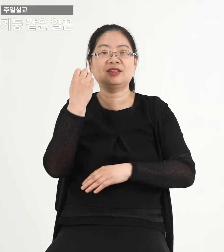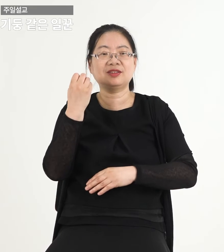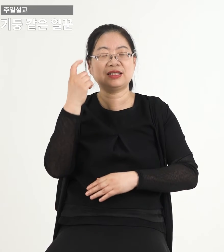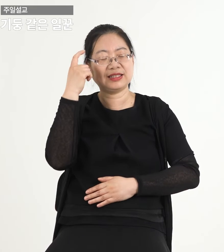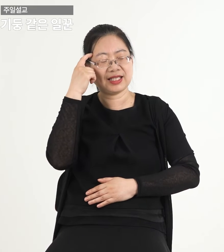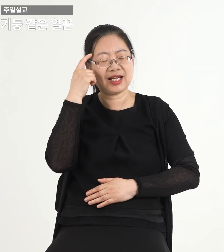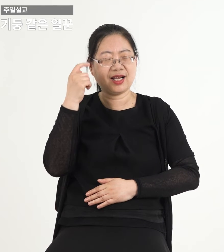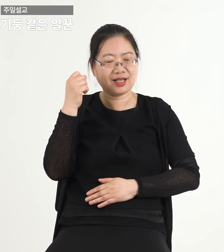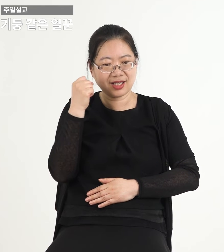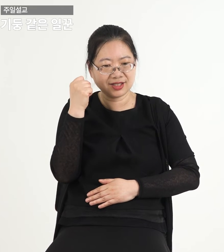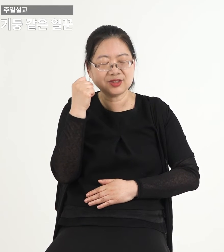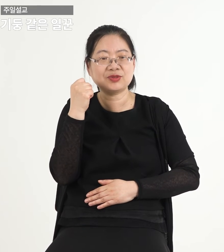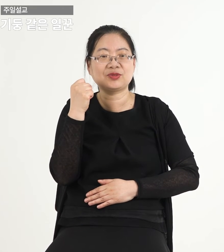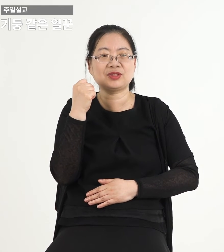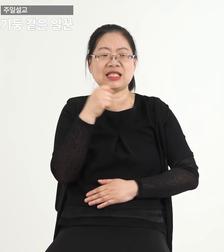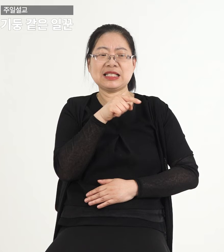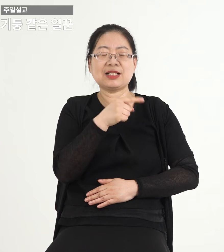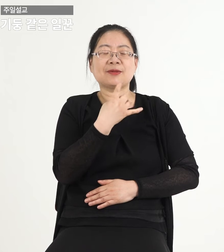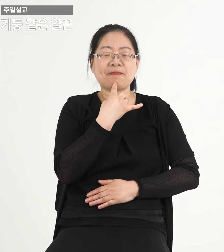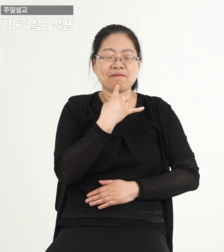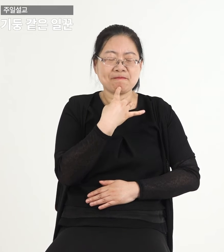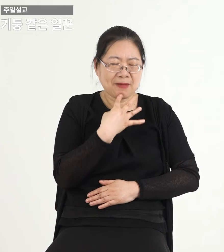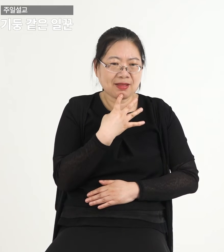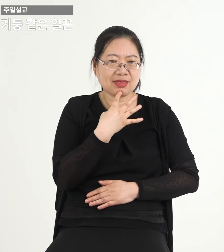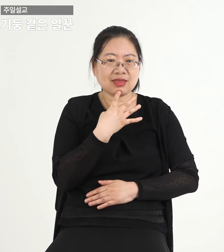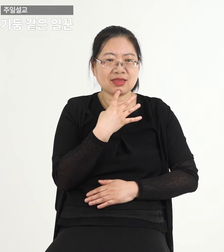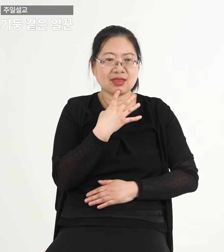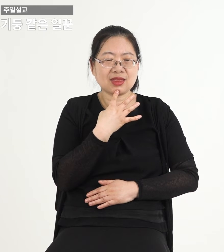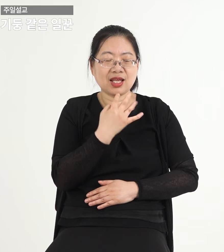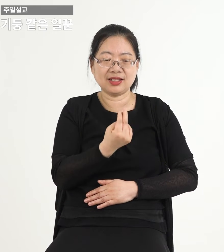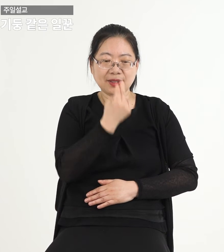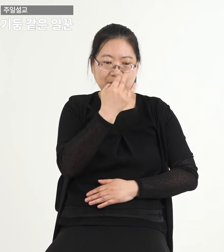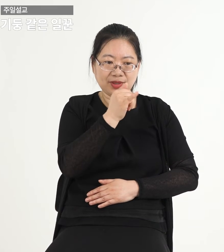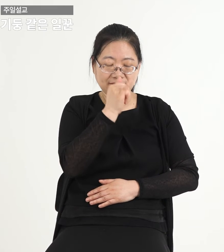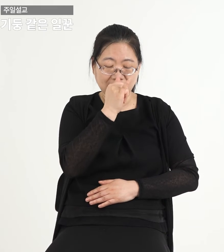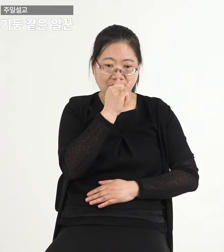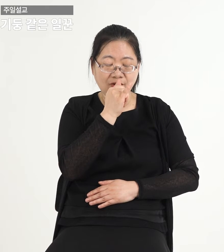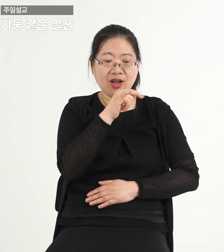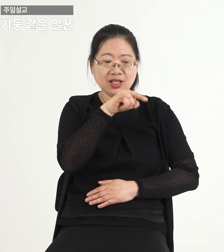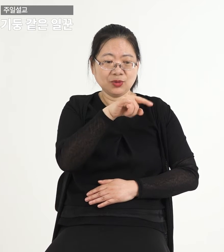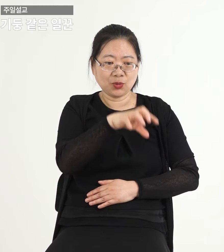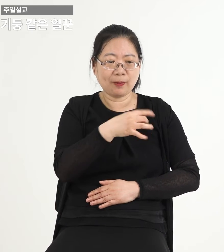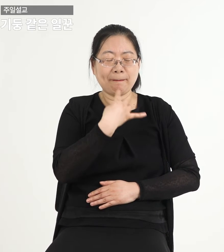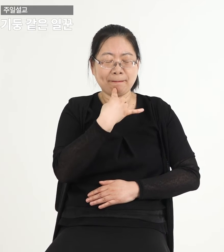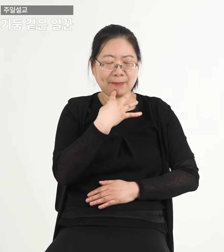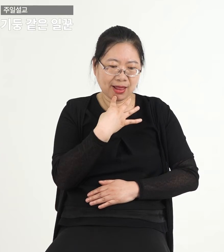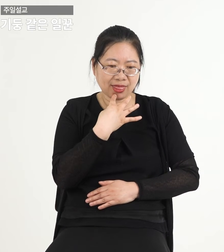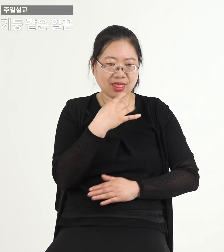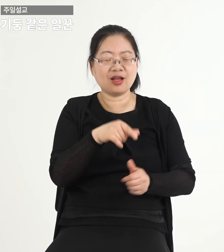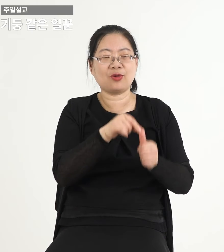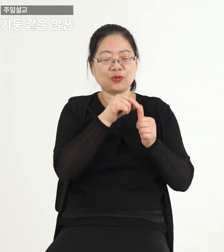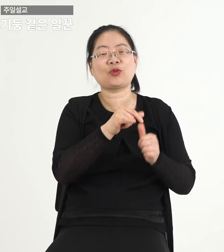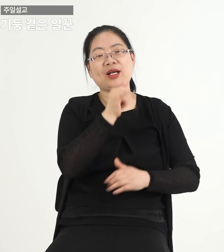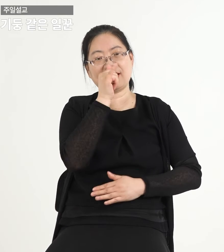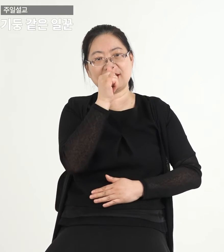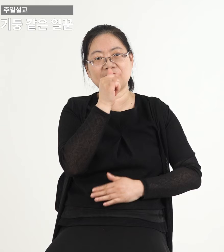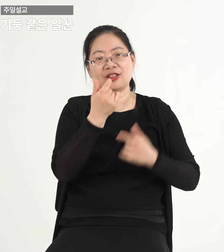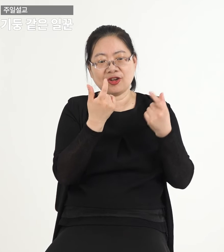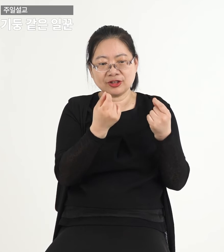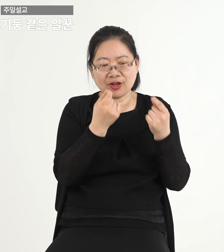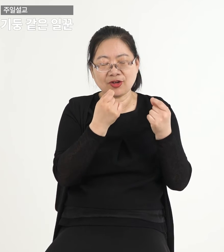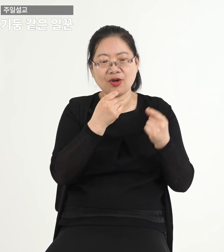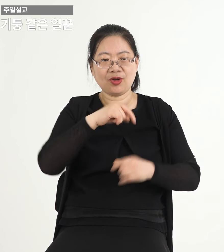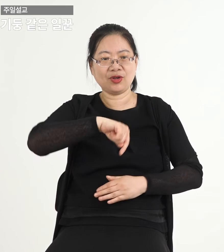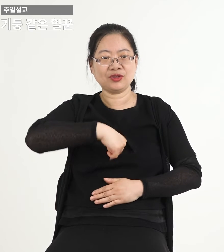기준으로 꽁꽁 거기에만이 생명이 있고 거기에만이 구원이 있는 것처럼 스스로